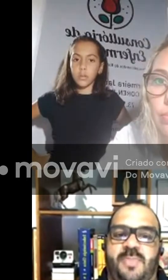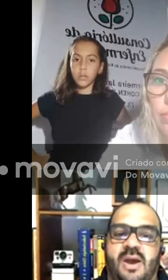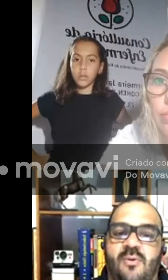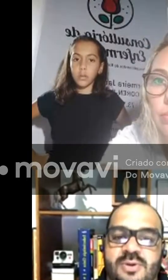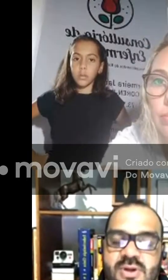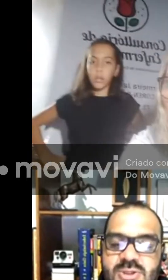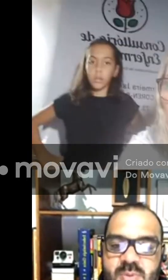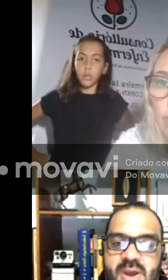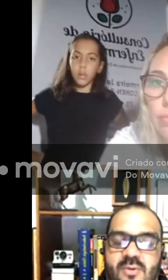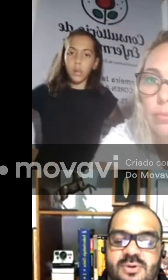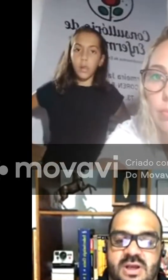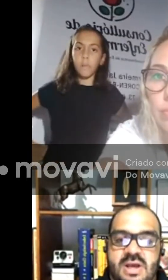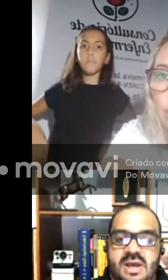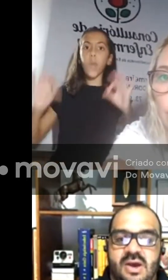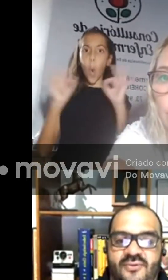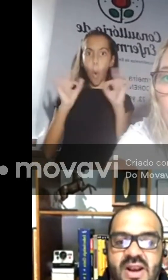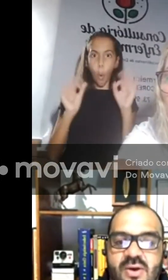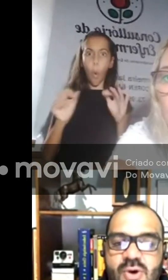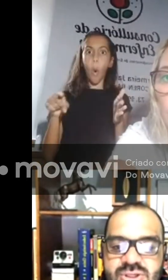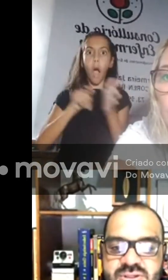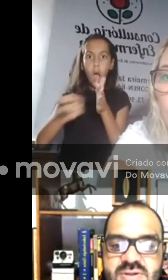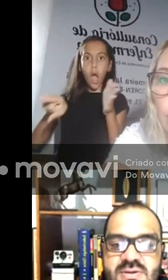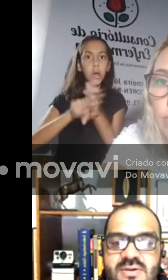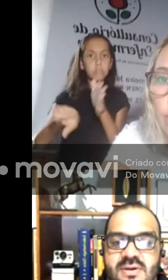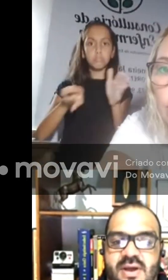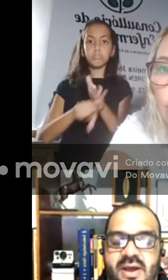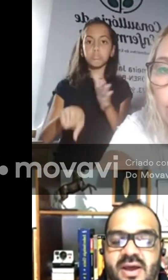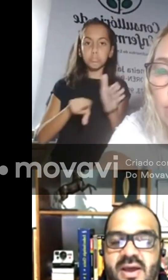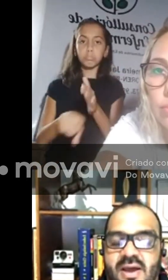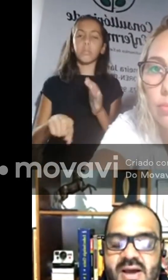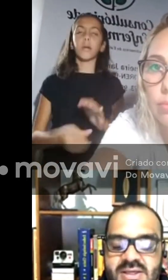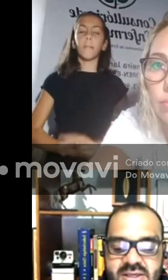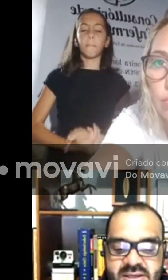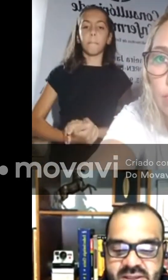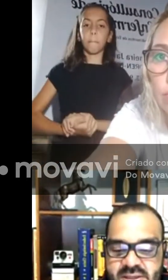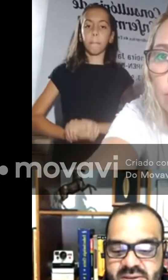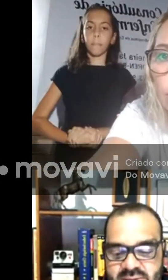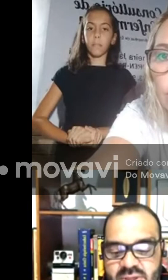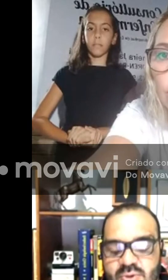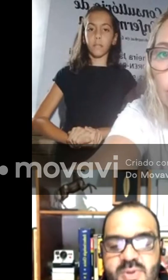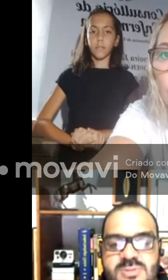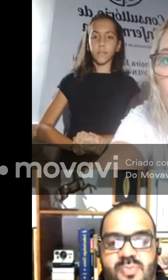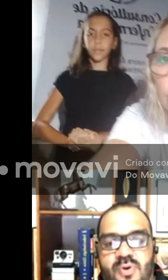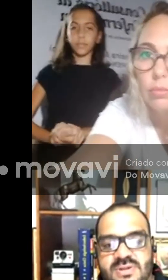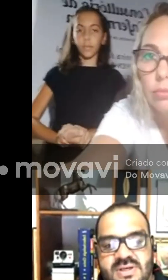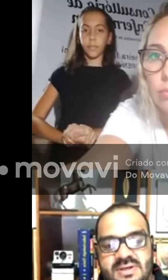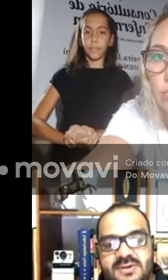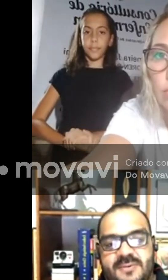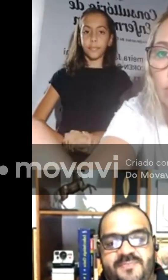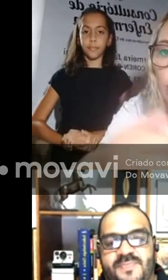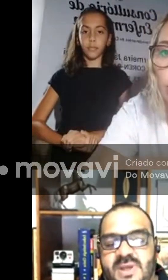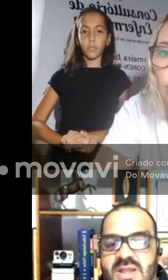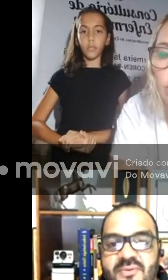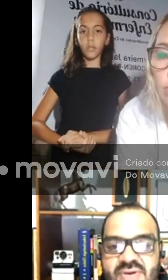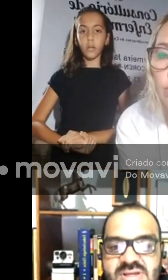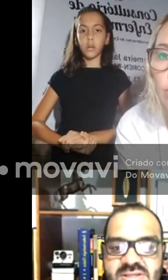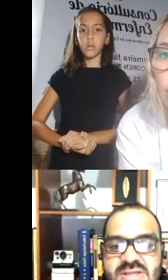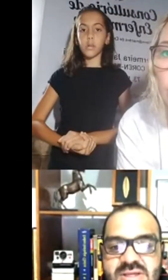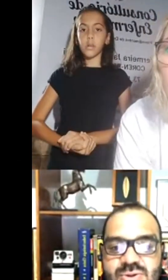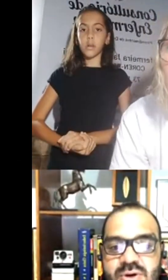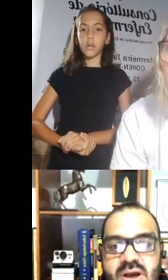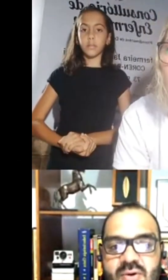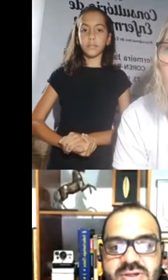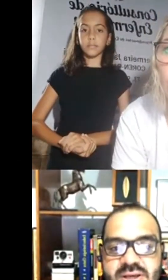Ótima pergunta. Eu falei hoje aqui, tanto com minha esposa, que está me fazendo